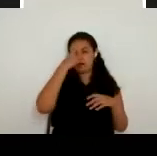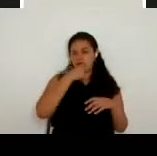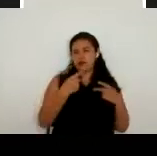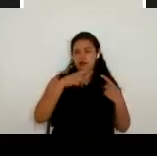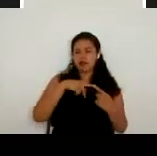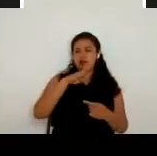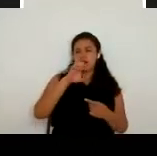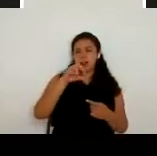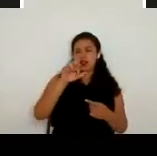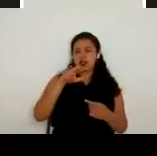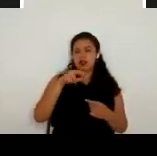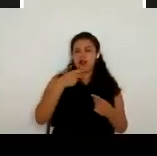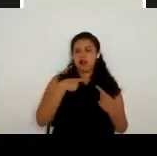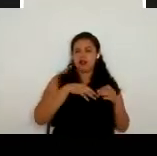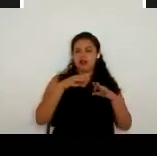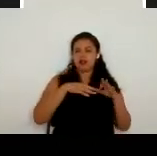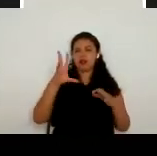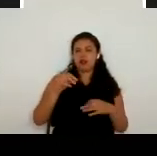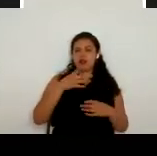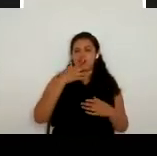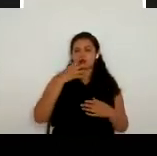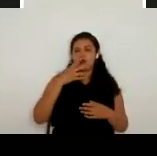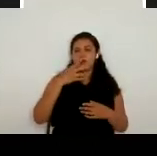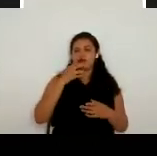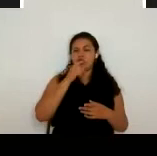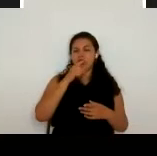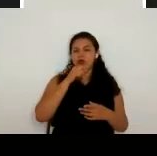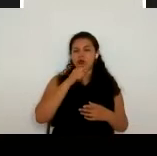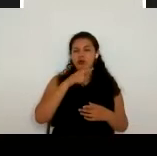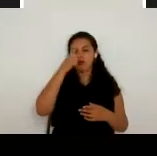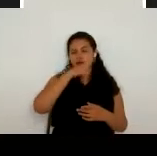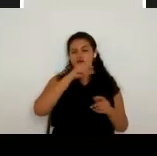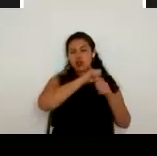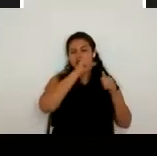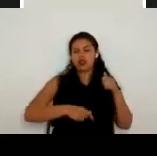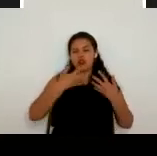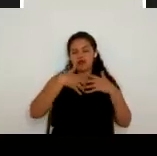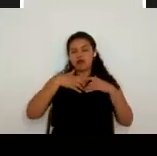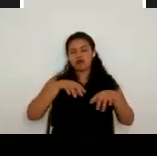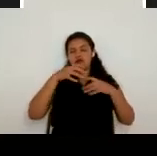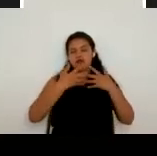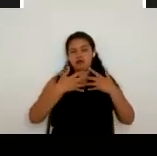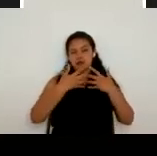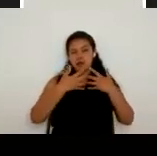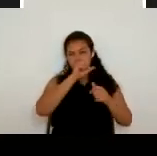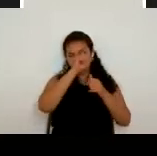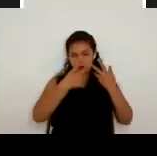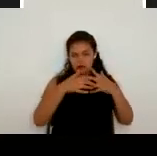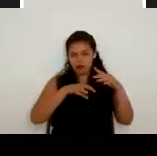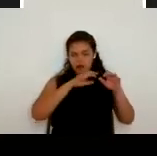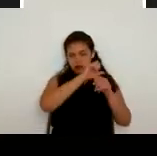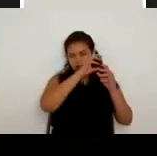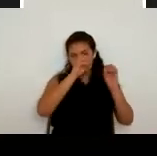trabajadores no calificados oficiales operarios artesanos de artes mecánicas y oficios en general trabajadores de